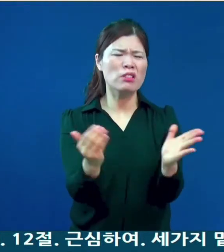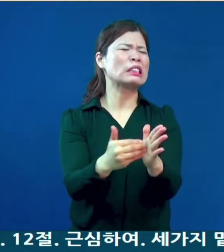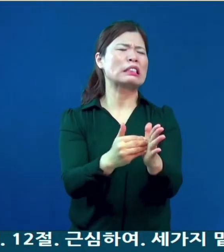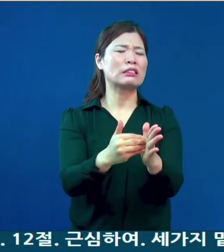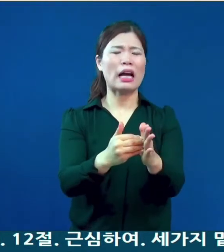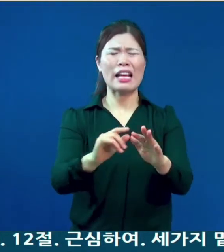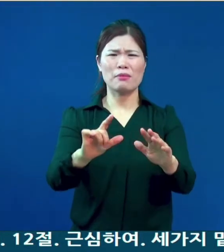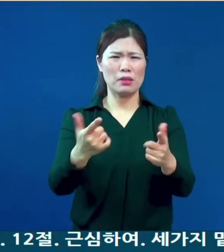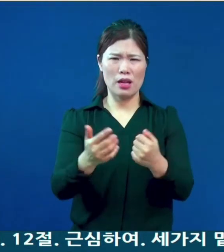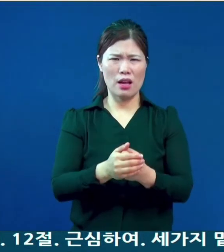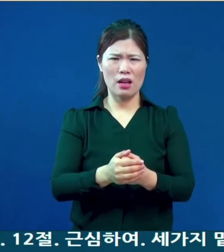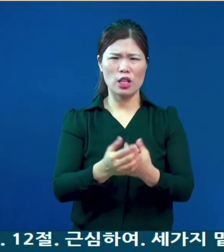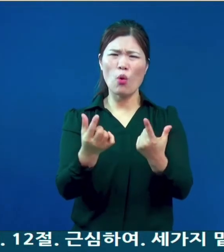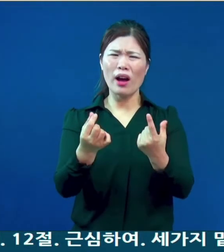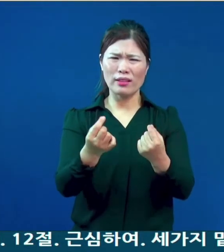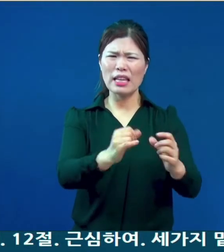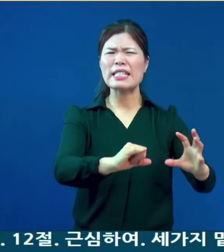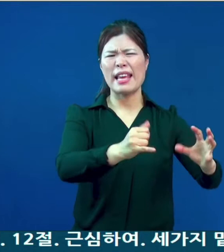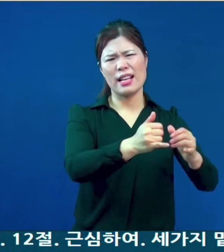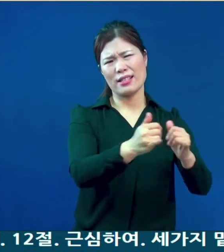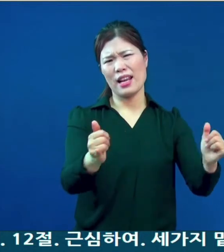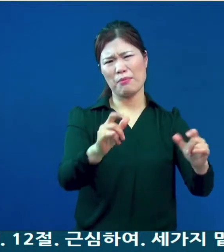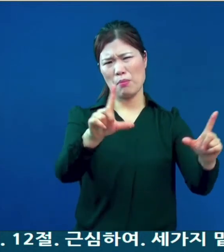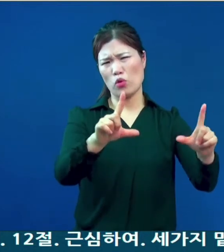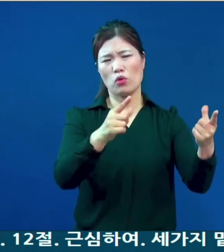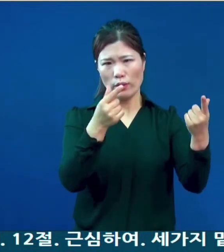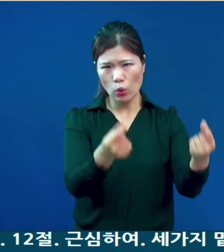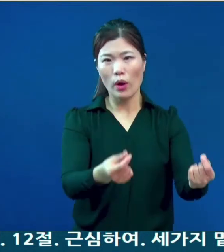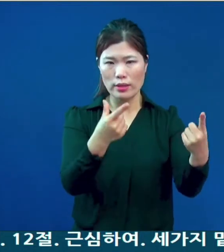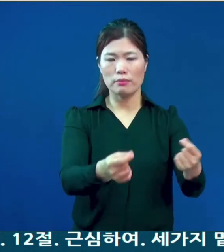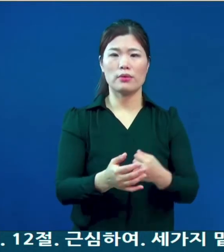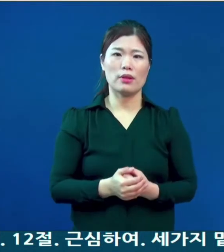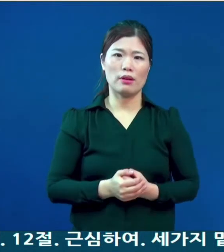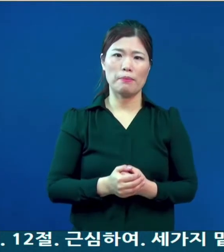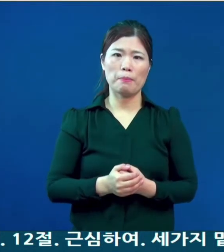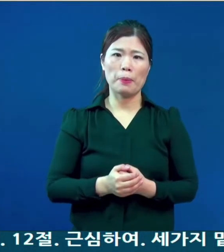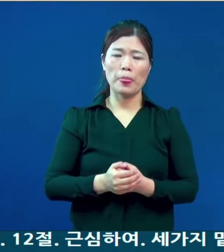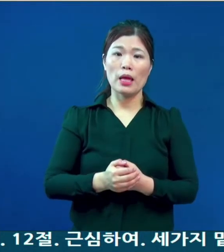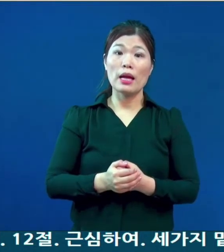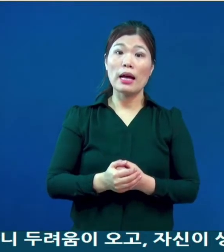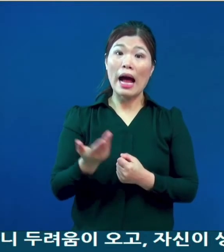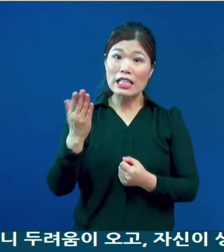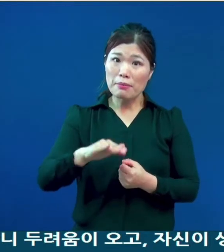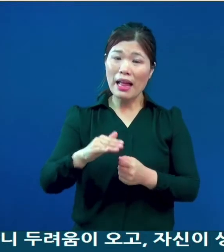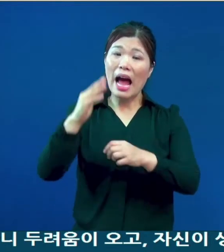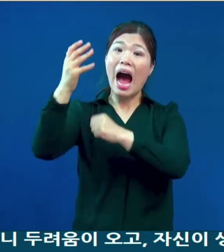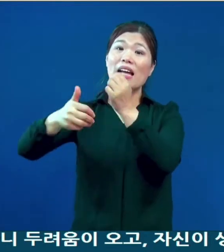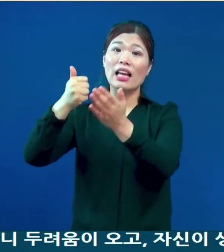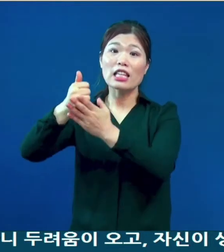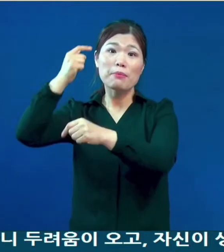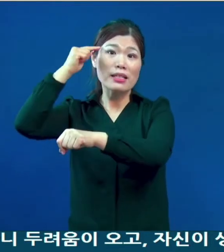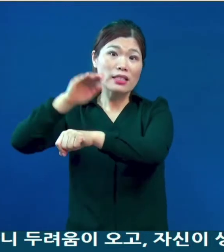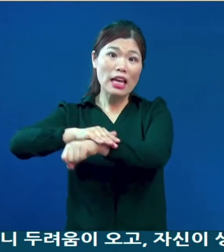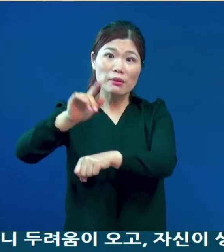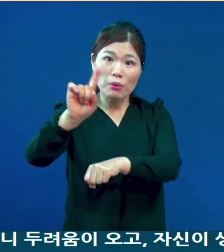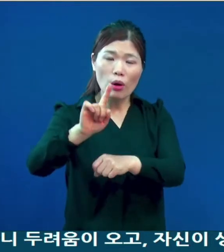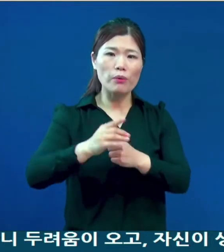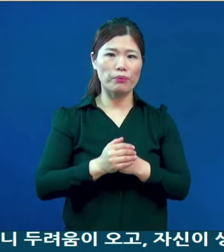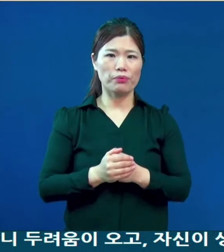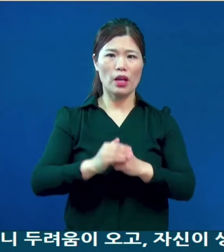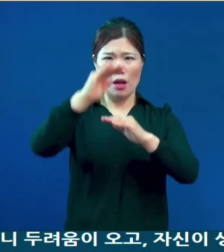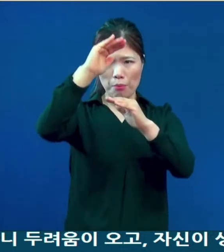사람들의 모습인 거죠. 그렇다면 이들을 뛰어넘는 하나님의 지혜는 무엇입니까? 하나님의 지혜는